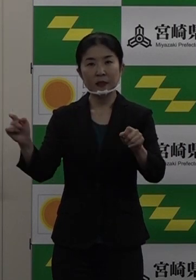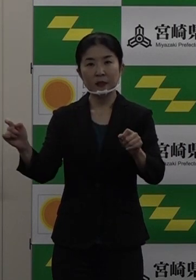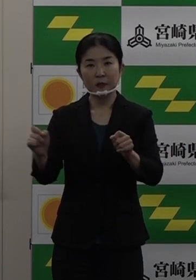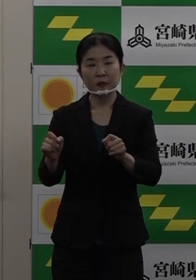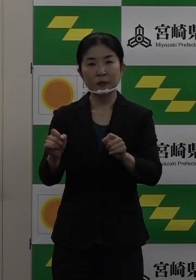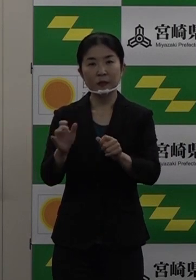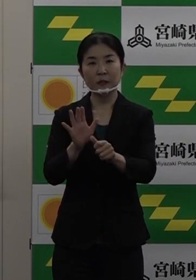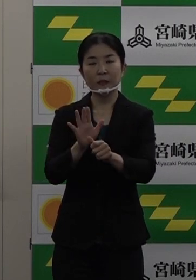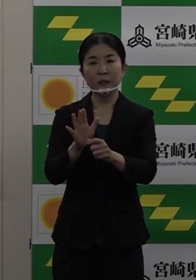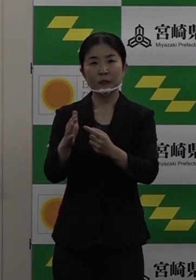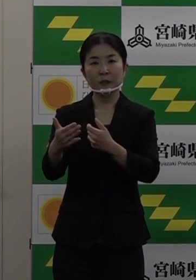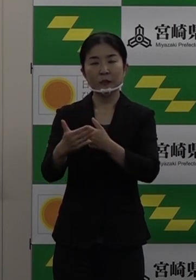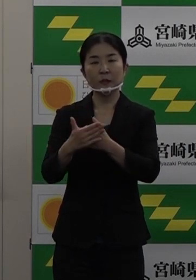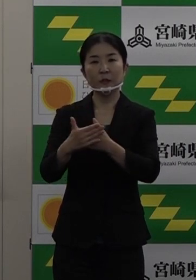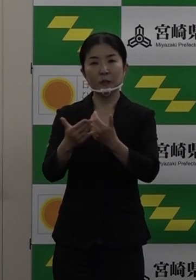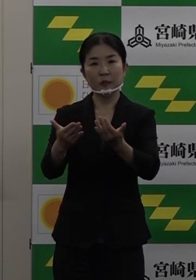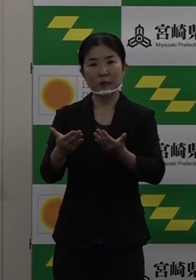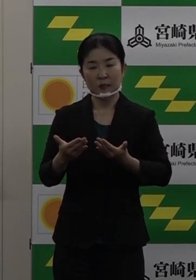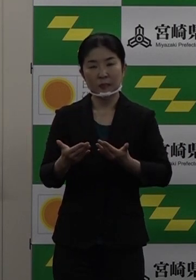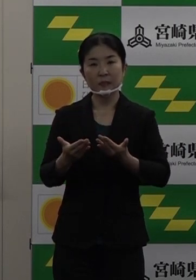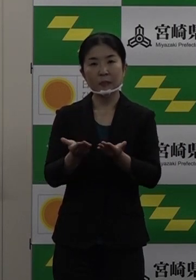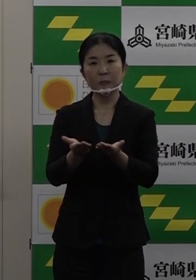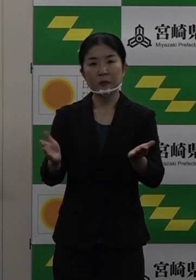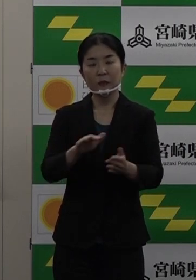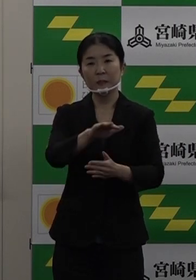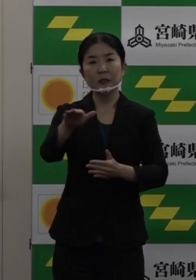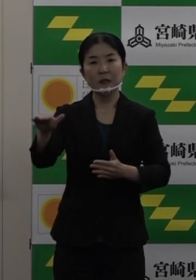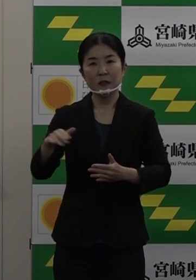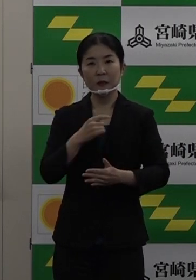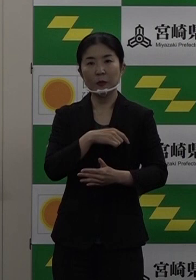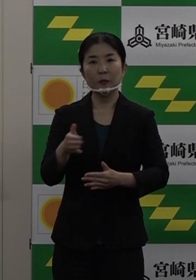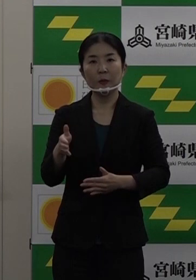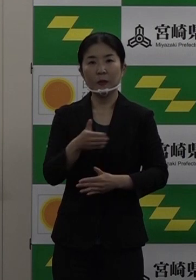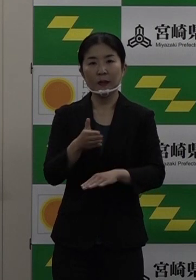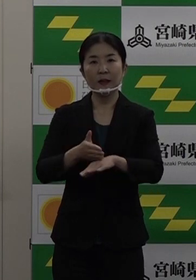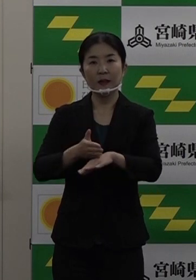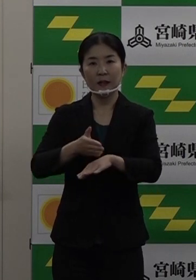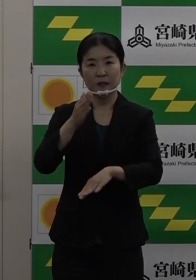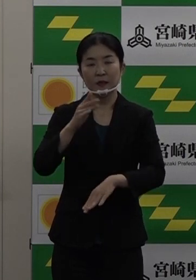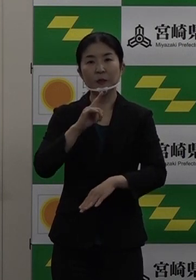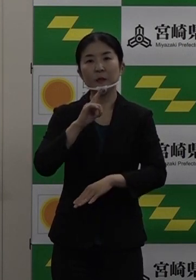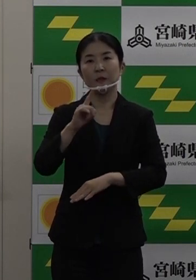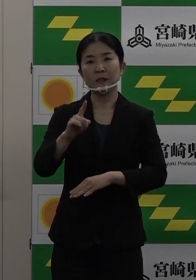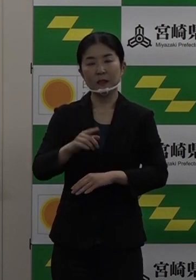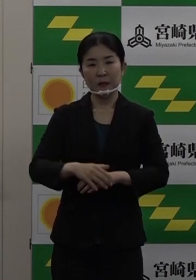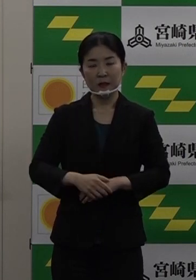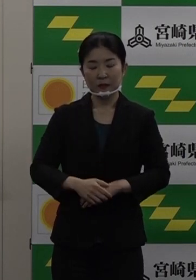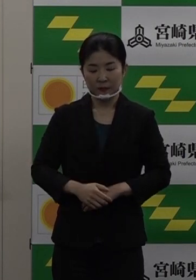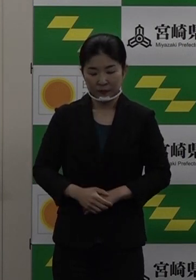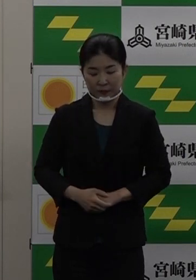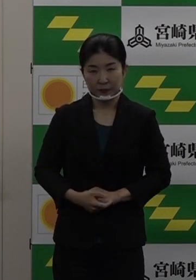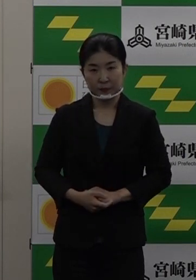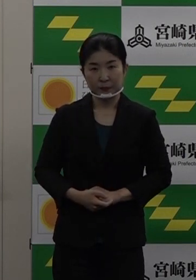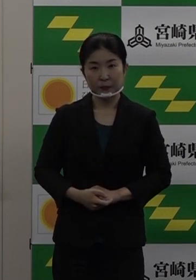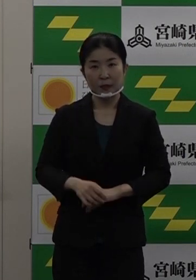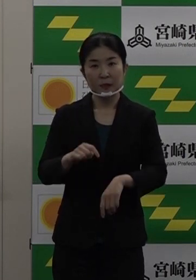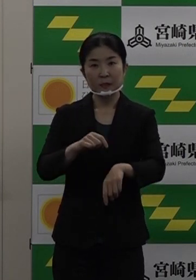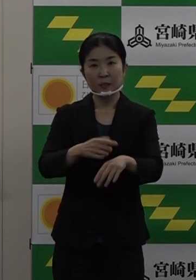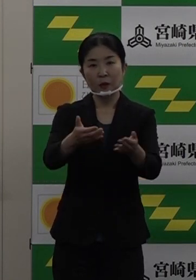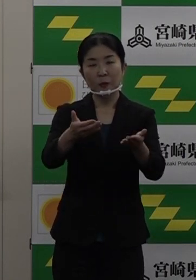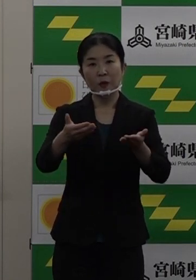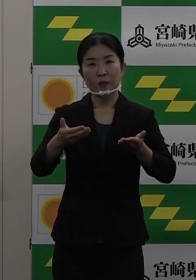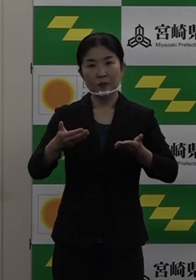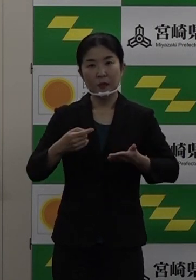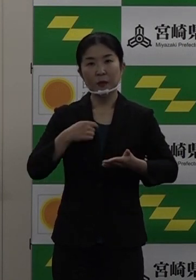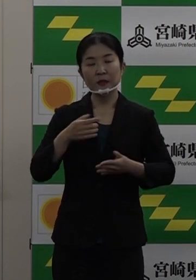きました事業者の皆様に改めて心より感謝を申し上げます。これからお時間をいただきまして